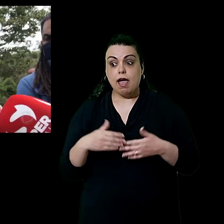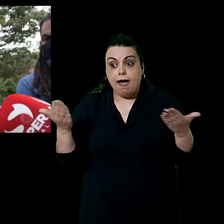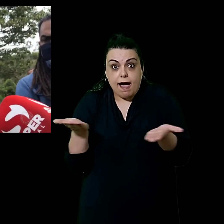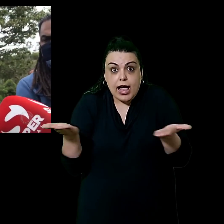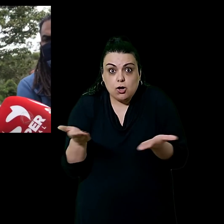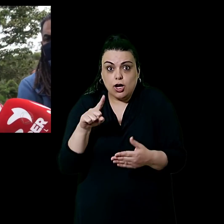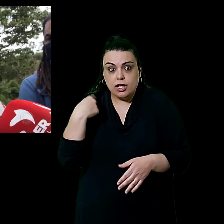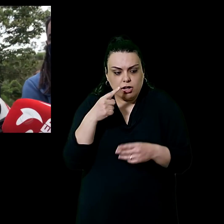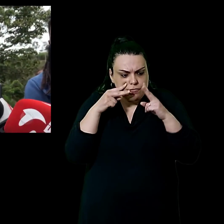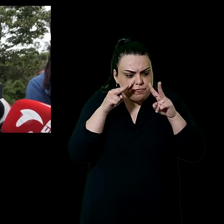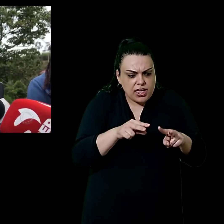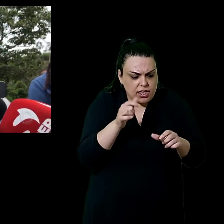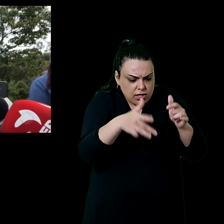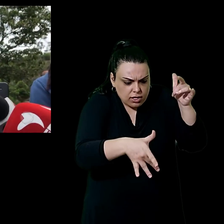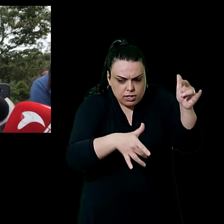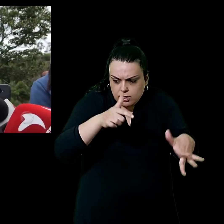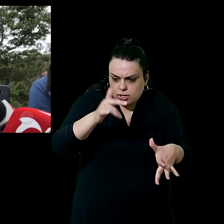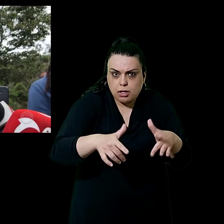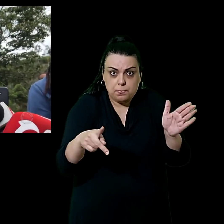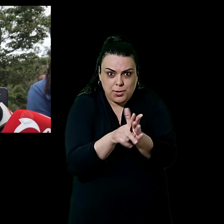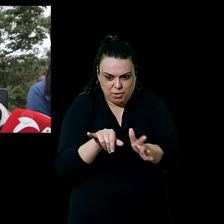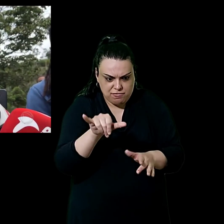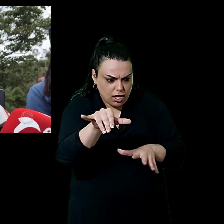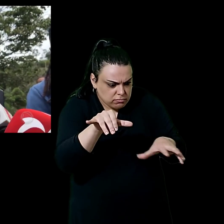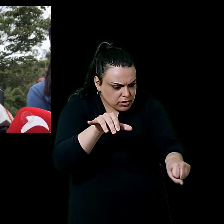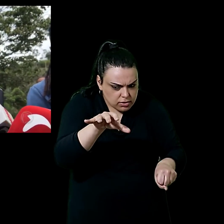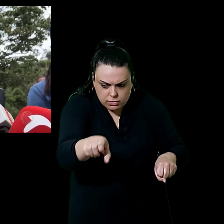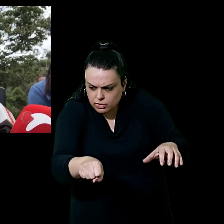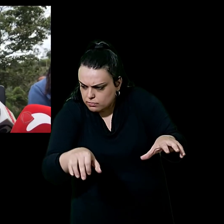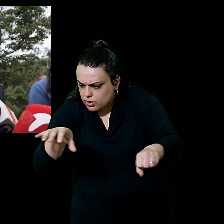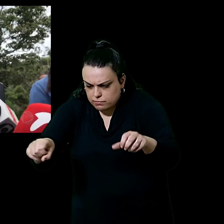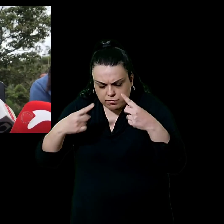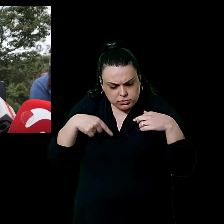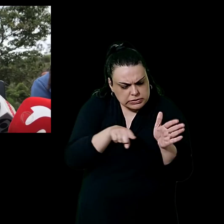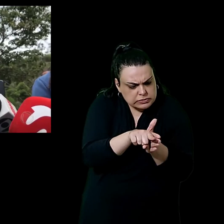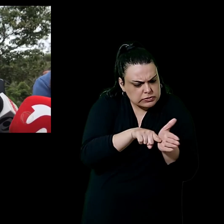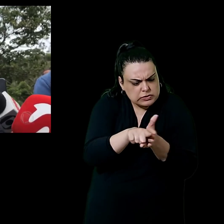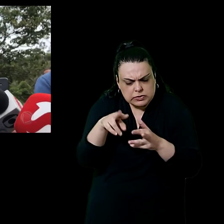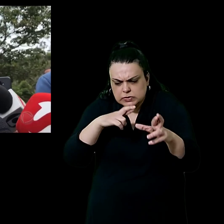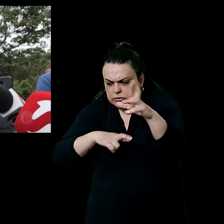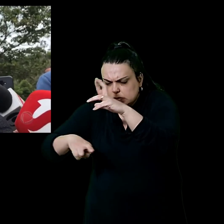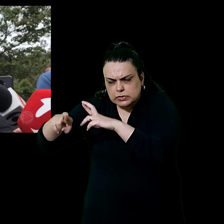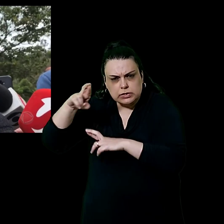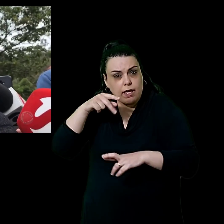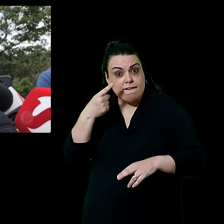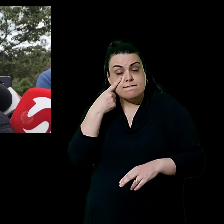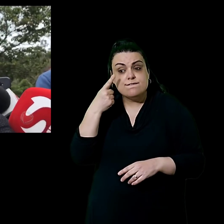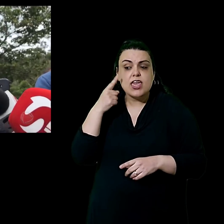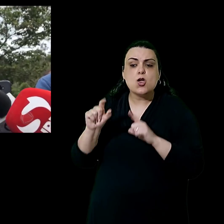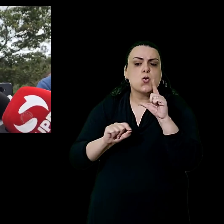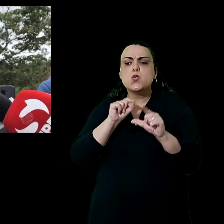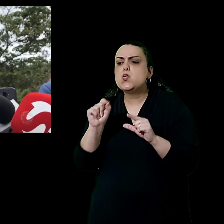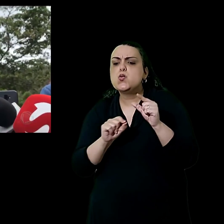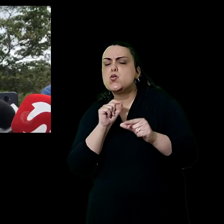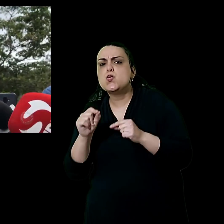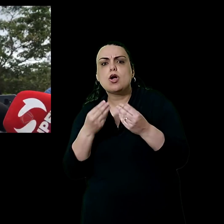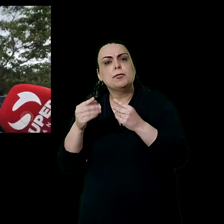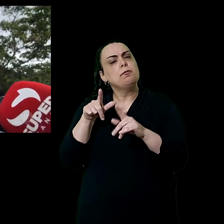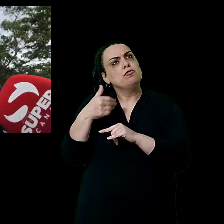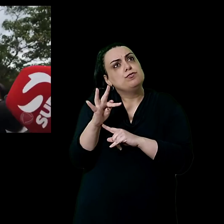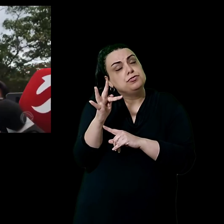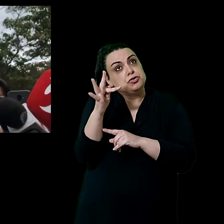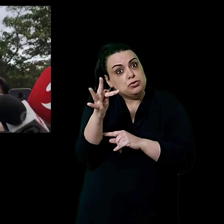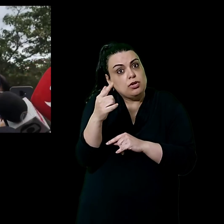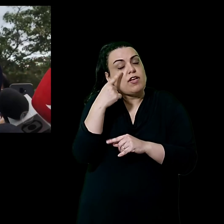o acesso a todos os destroços da aeronave e verificar tudo aquilo que pode, todas aquelas evidências que mais